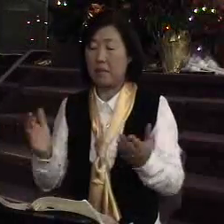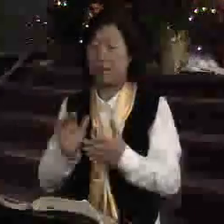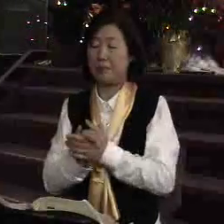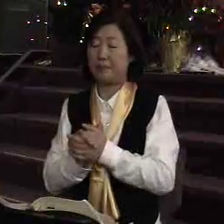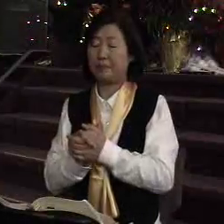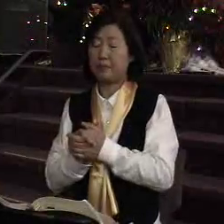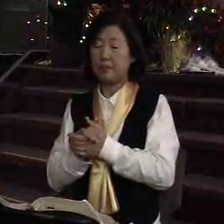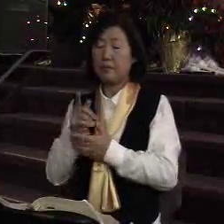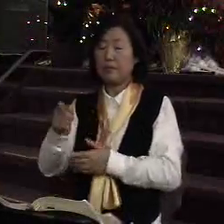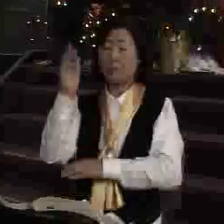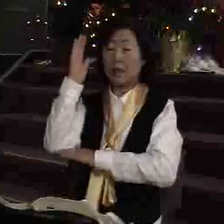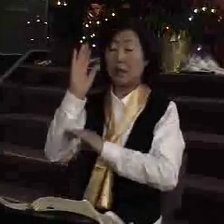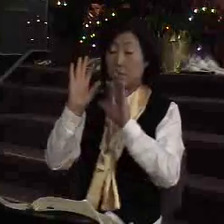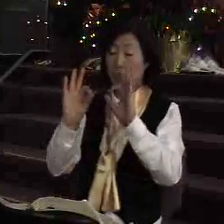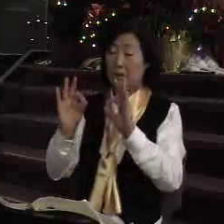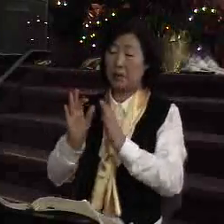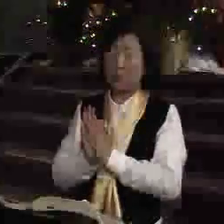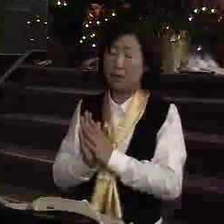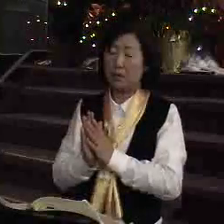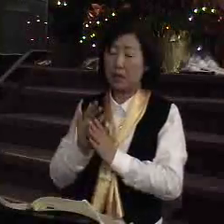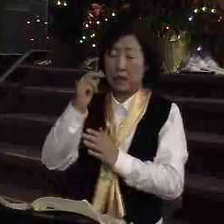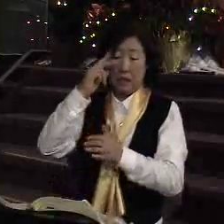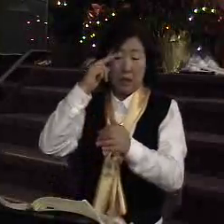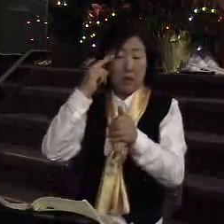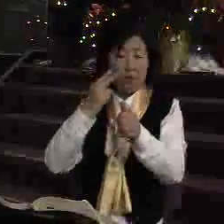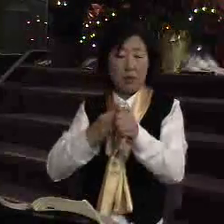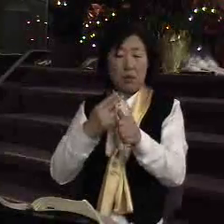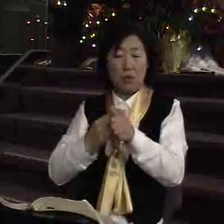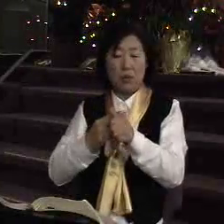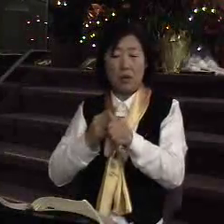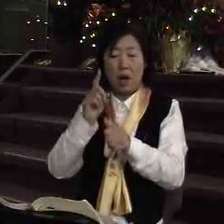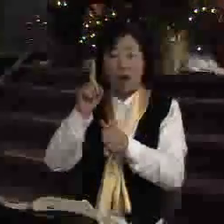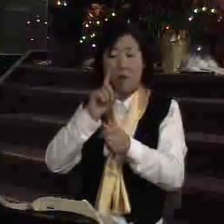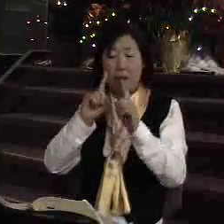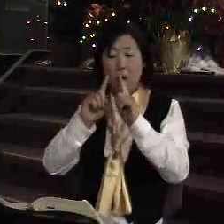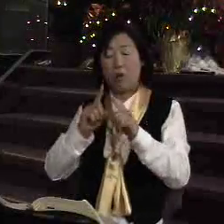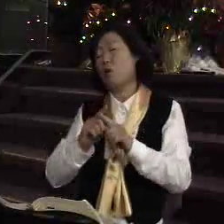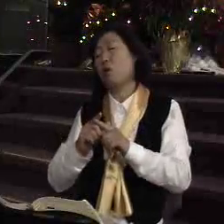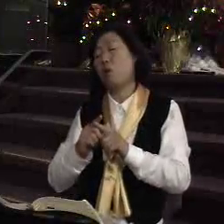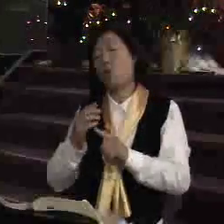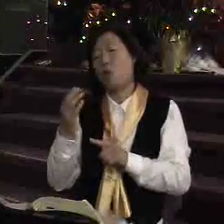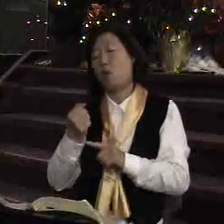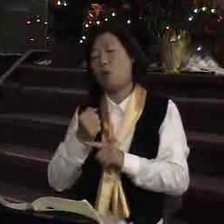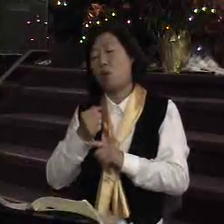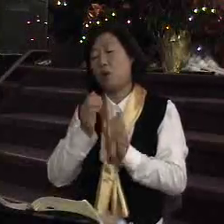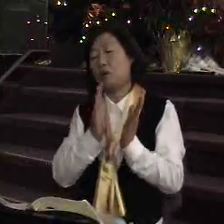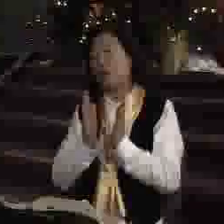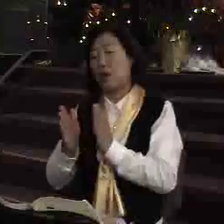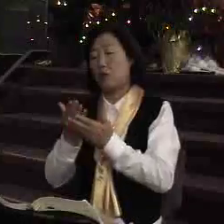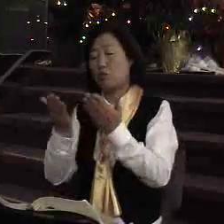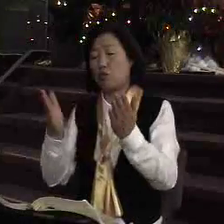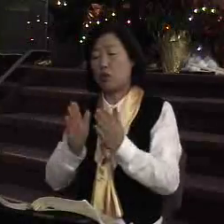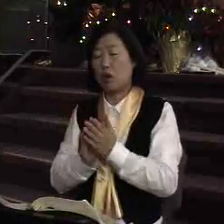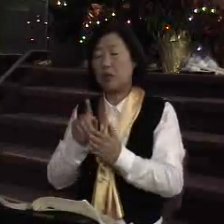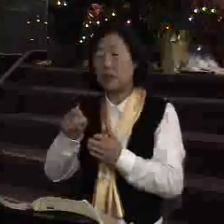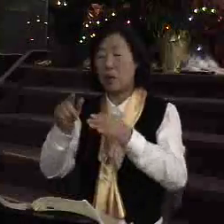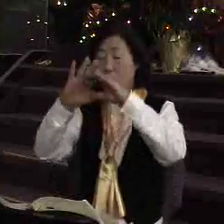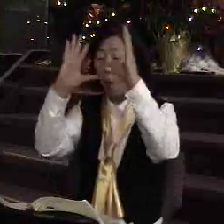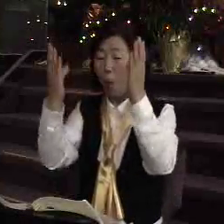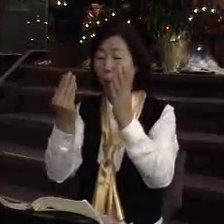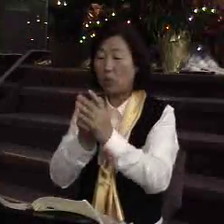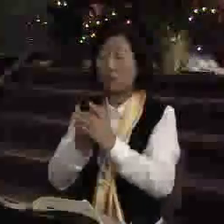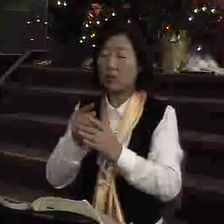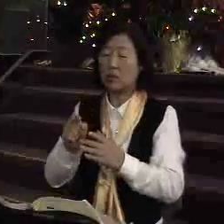아멘. 이 말씀을 보니까 사도 바울이 한 말로 정리를 해줍니다. 이러한